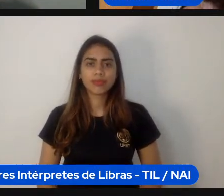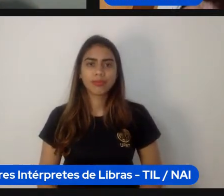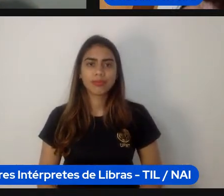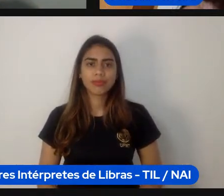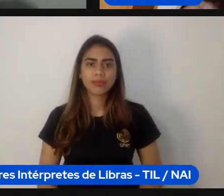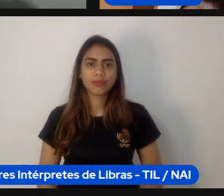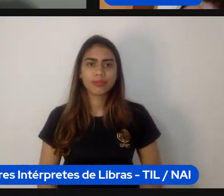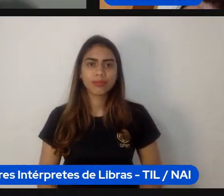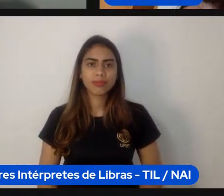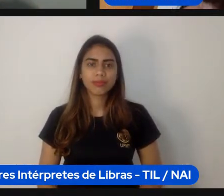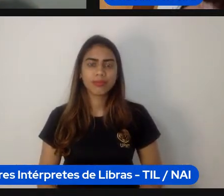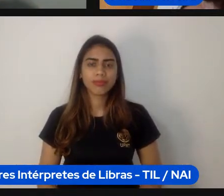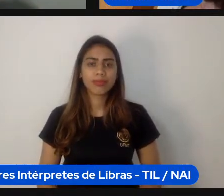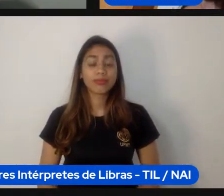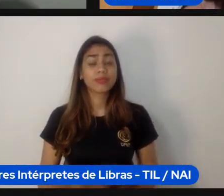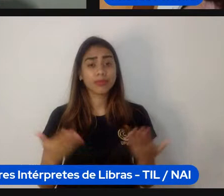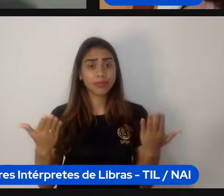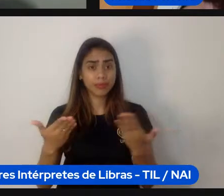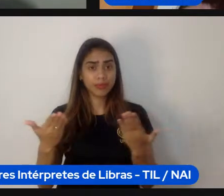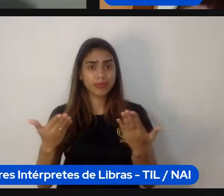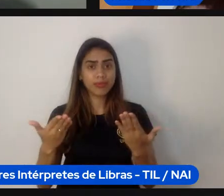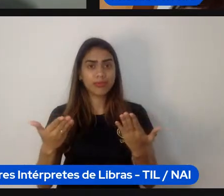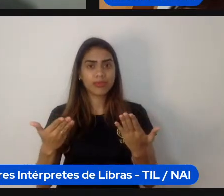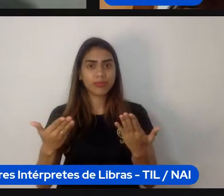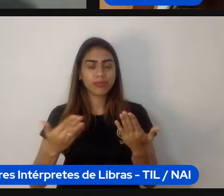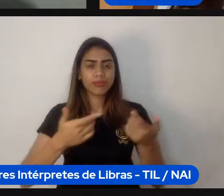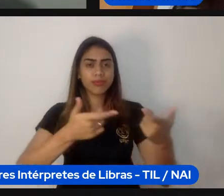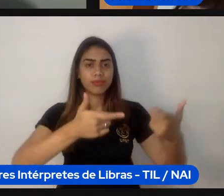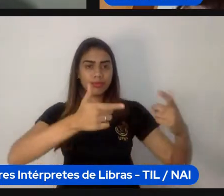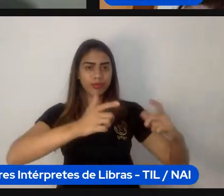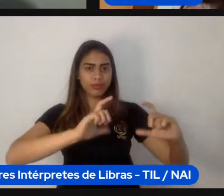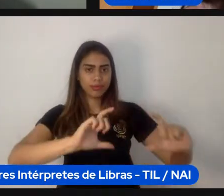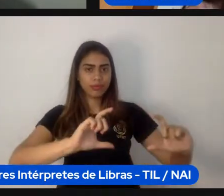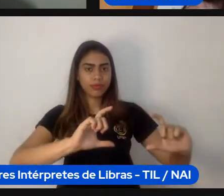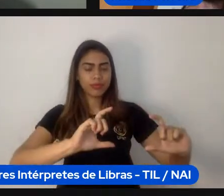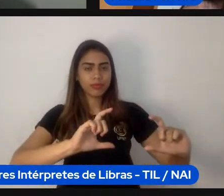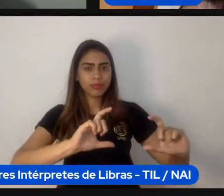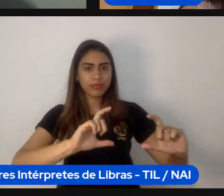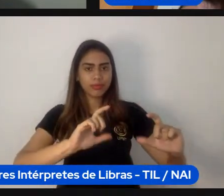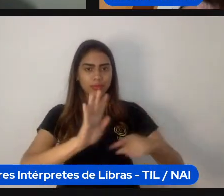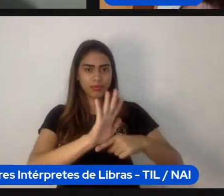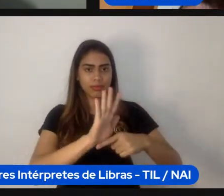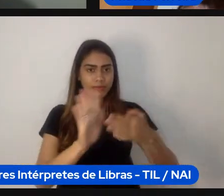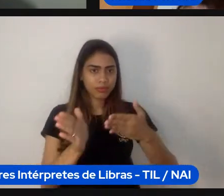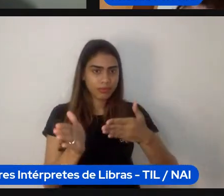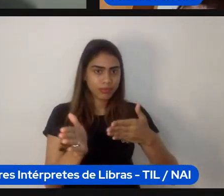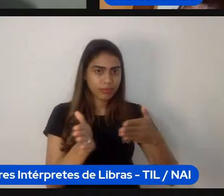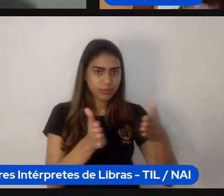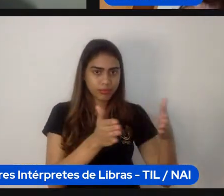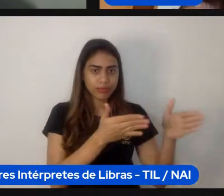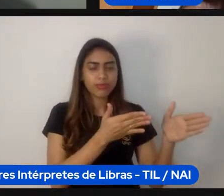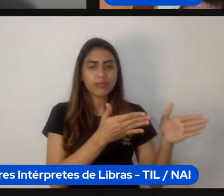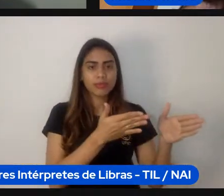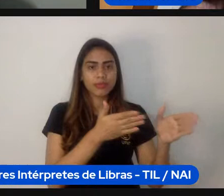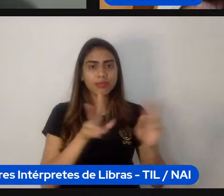Agora, o segundo bloco vai ser sobre animação infantil. Espero que vocês gostem. É isso.